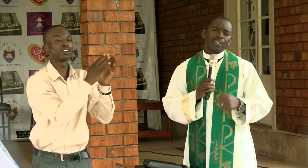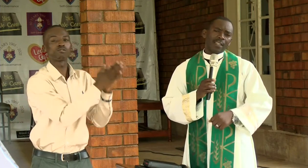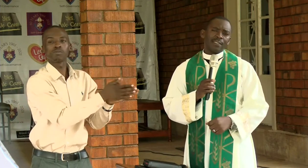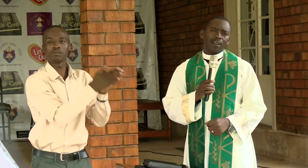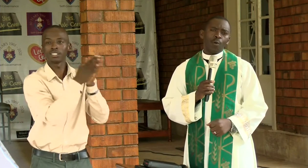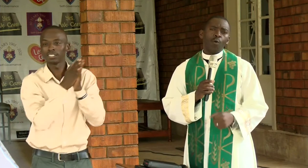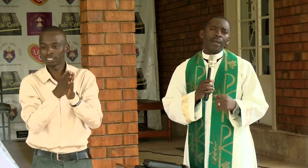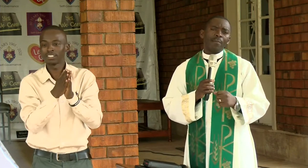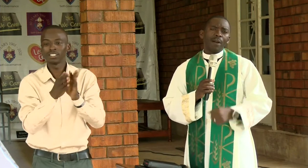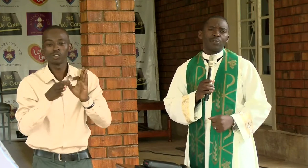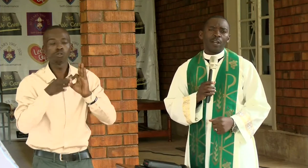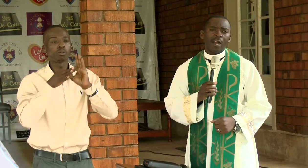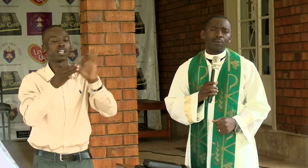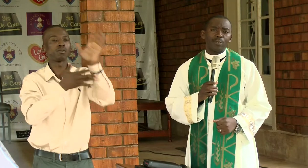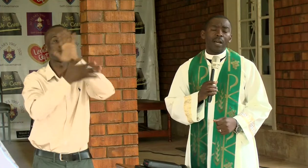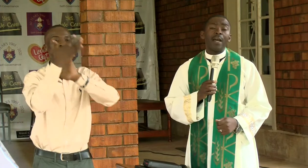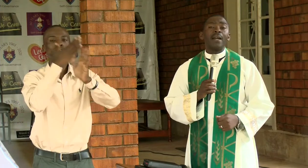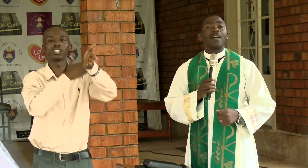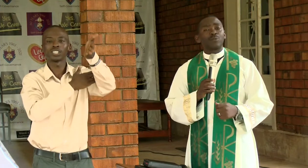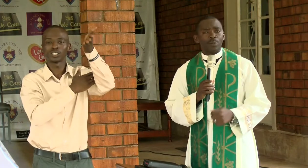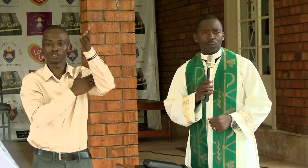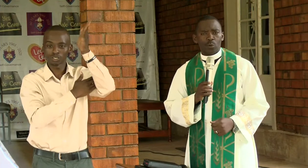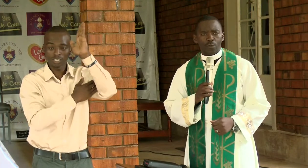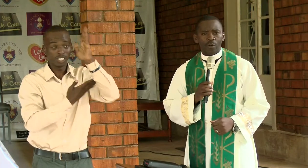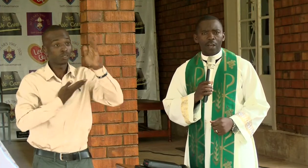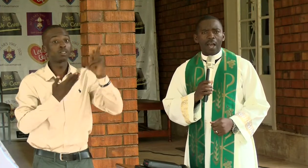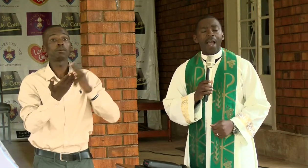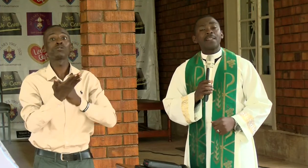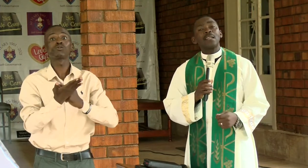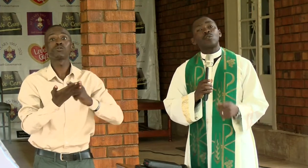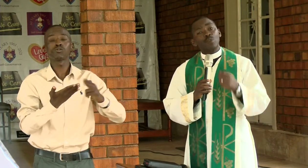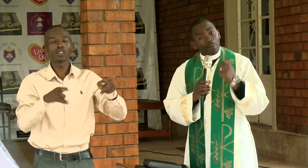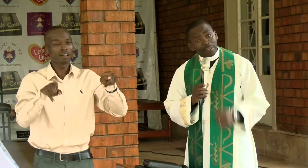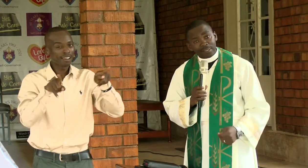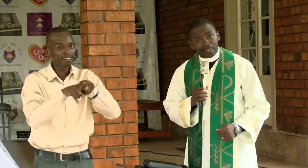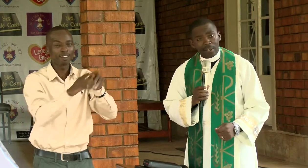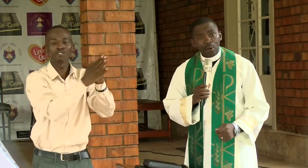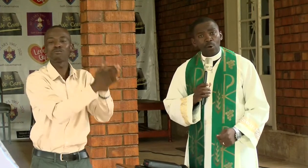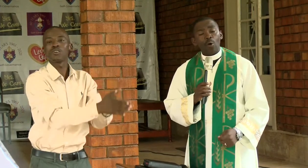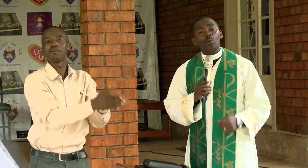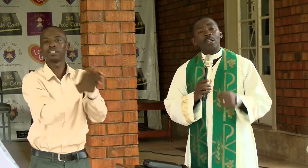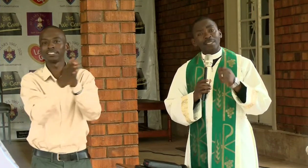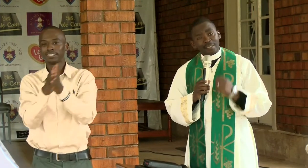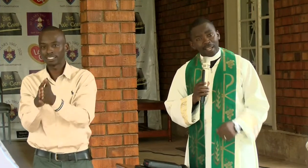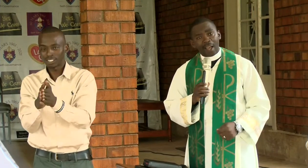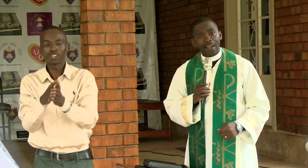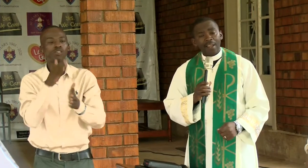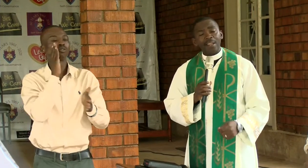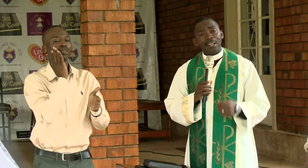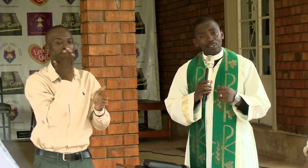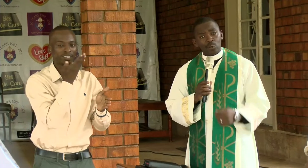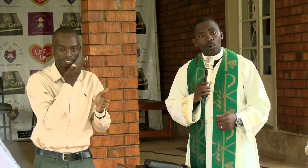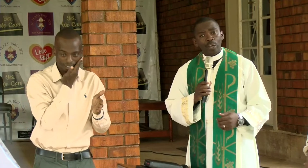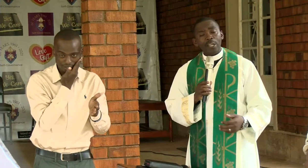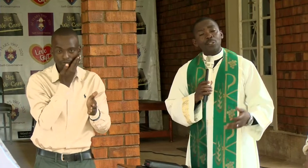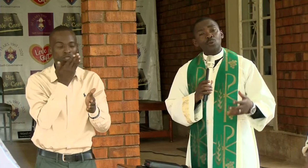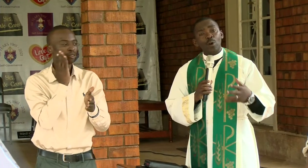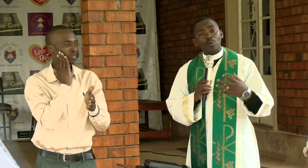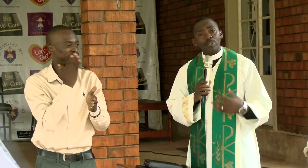oyo atusaanyiza okubeera mu maaso ga Katonda nga tuli batukuvu ate tumwebaze olw'ekisa